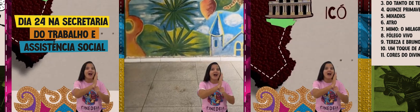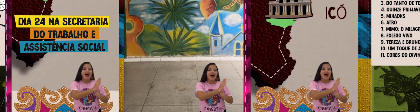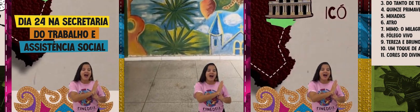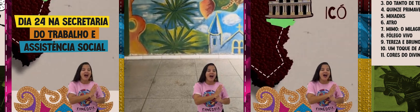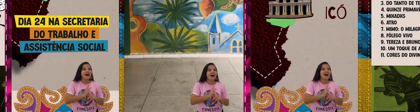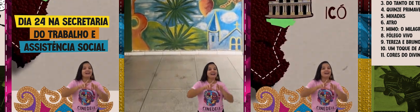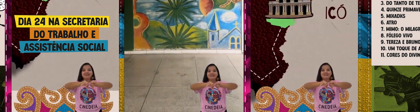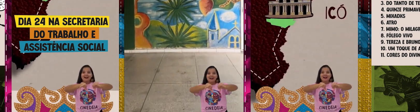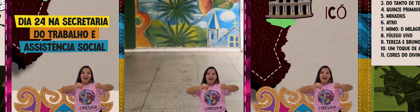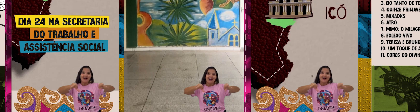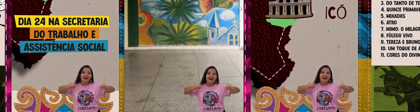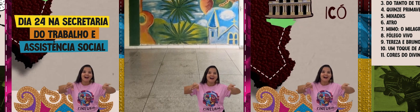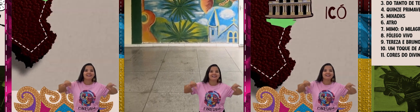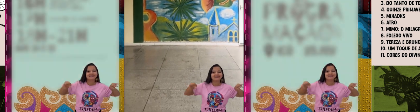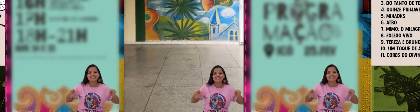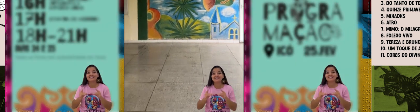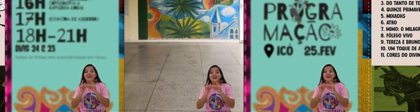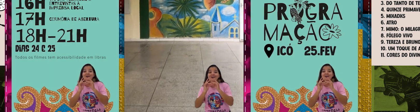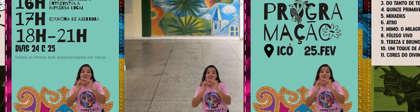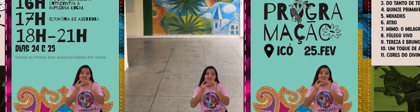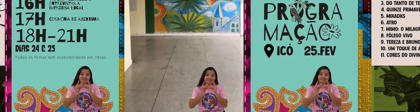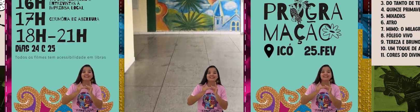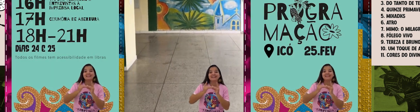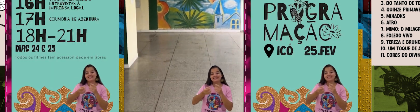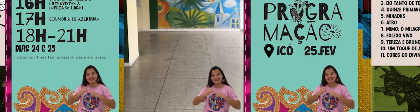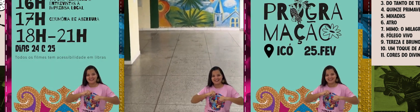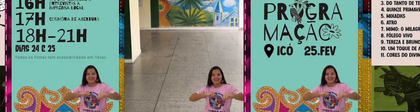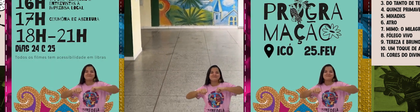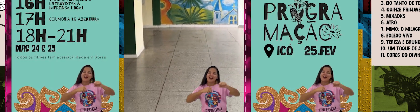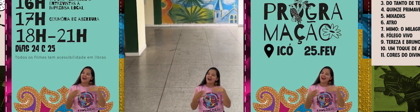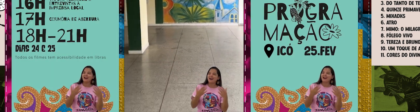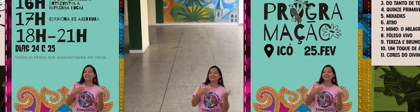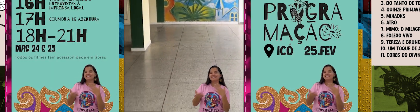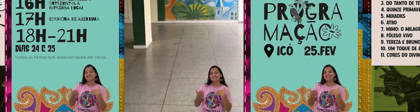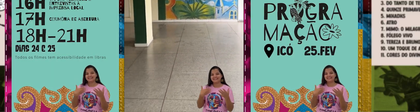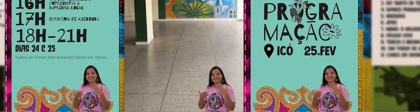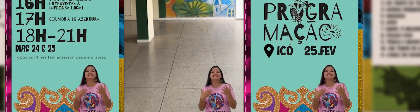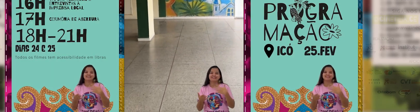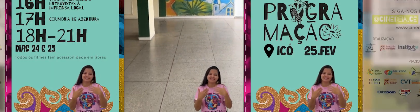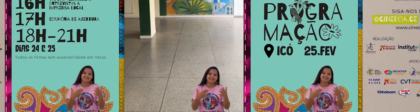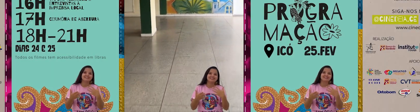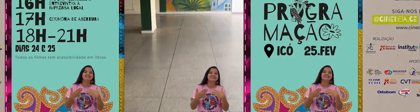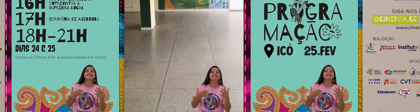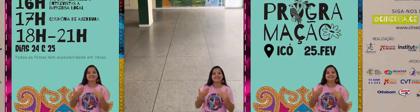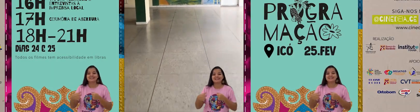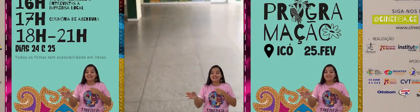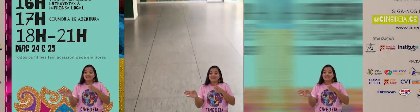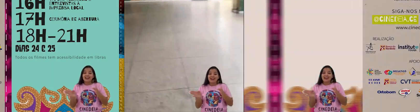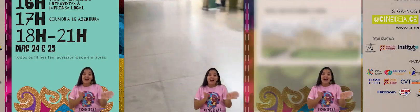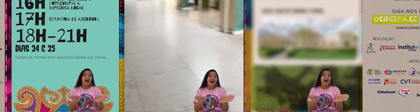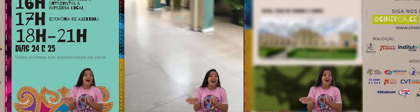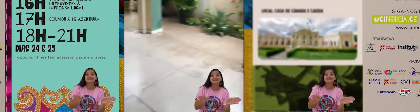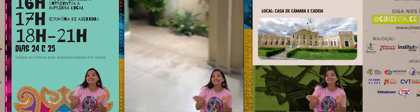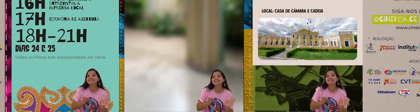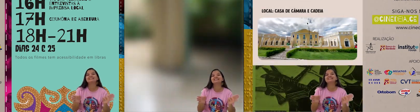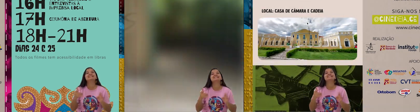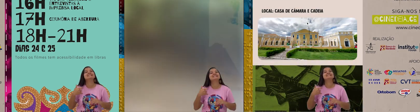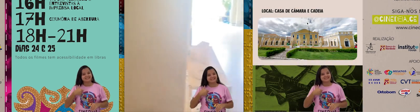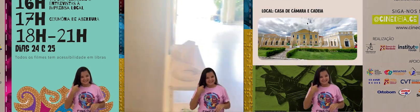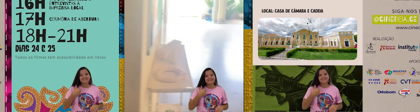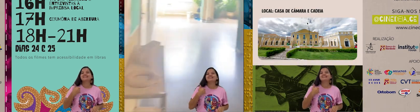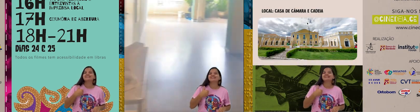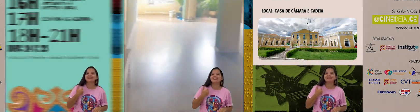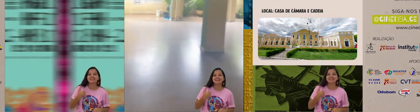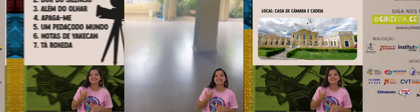para a capital e as coisas não chegam em outras cidades. Então a gente disse não, a gente quer levar a formação profissional para as cidades que a